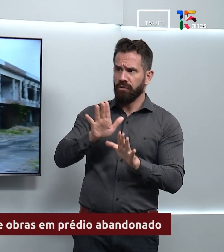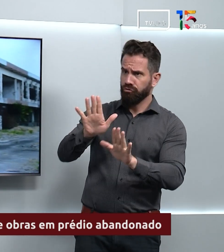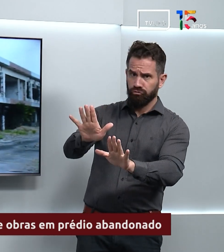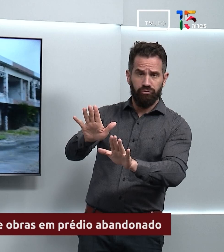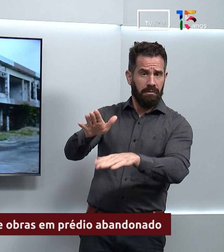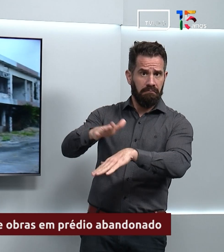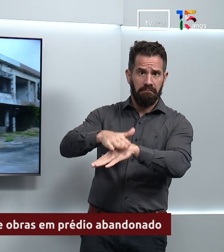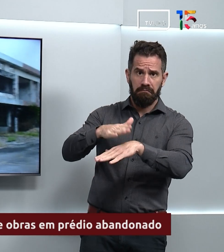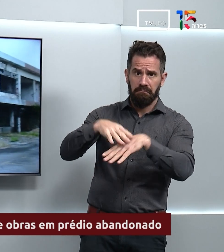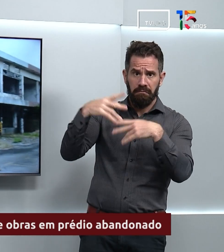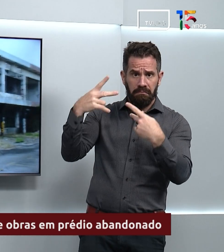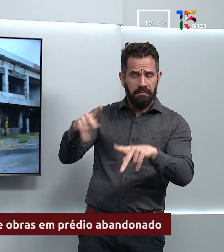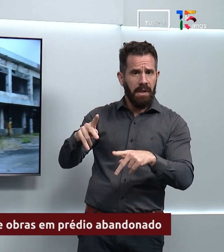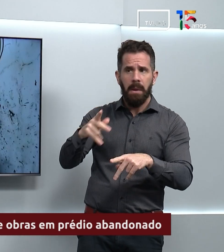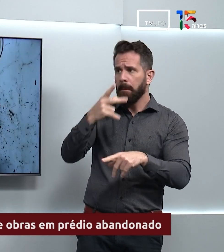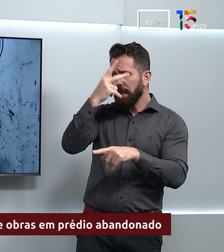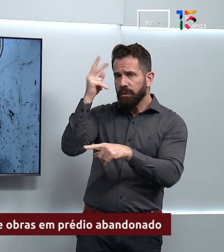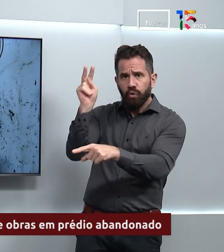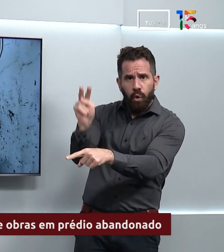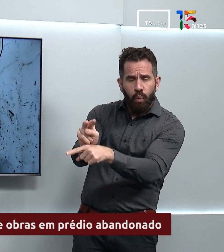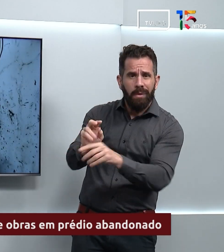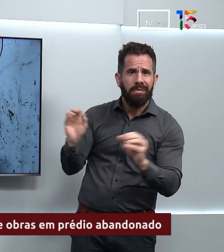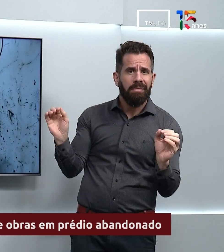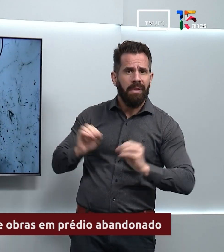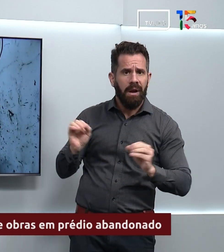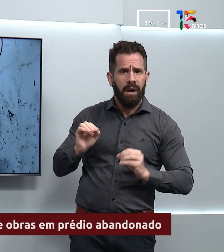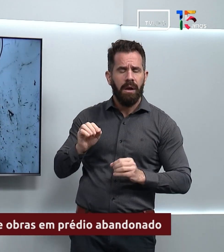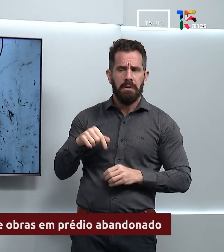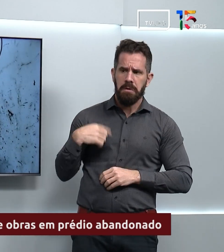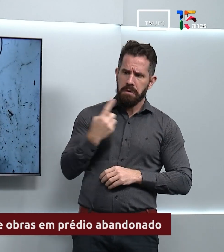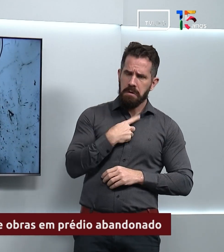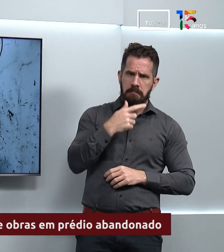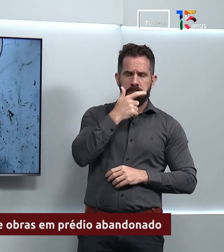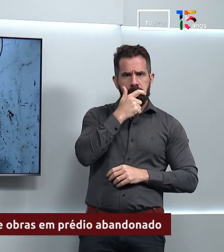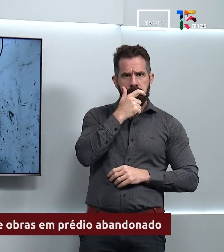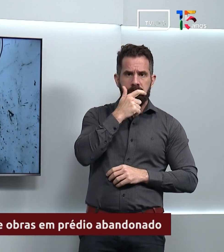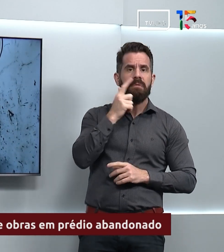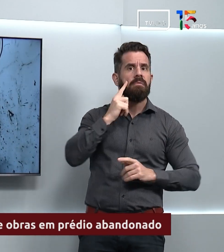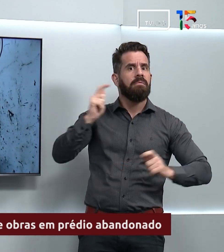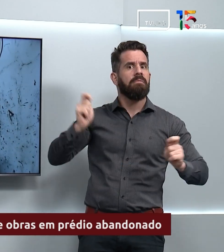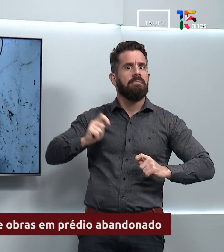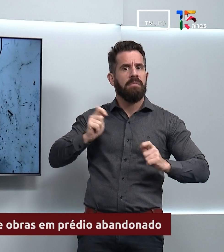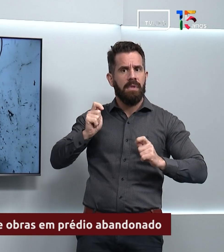própria sorte, a gente percebeu que tinha um movimento